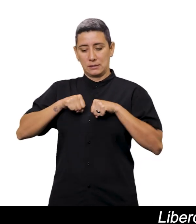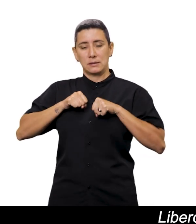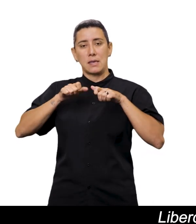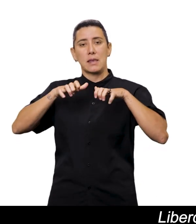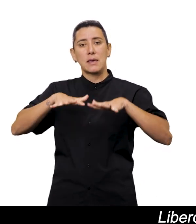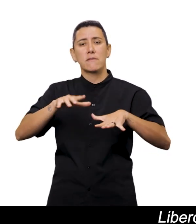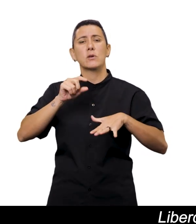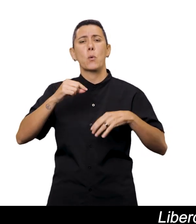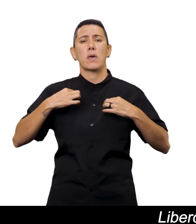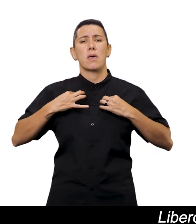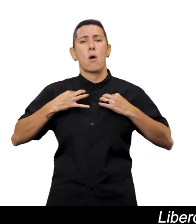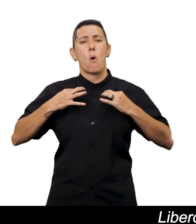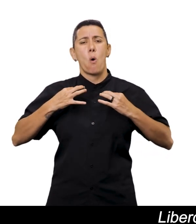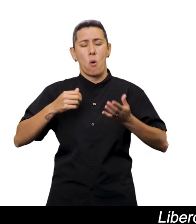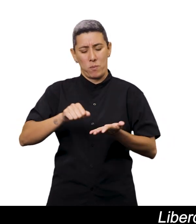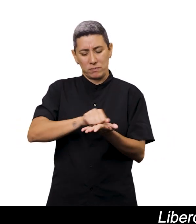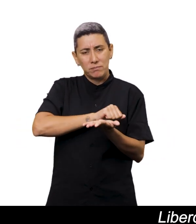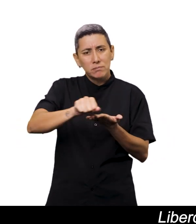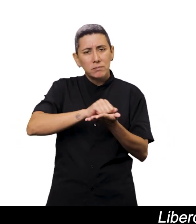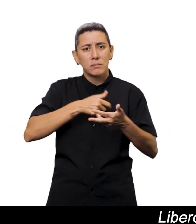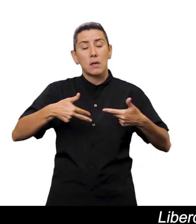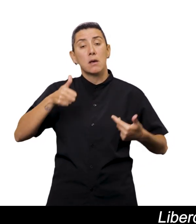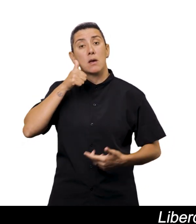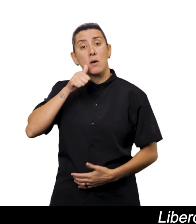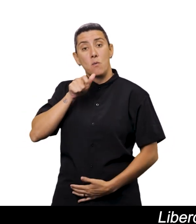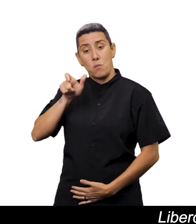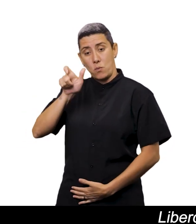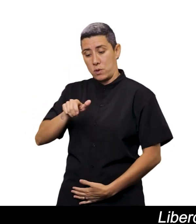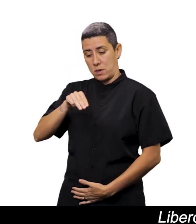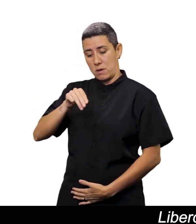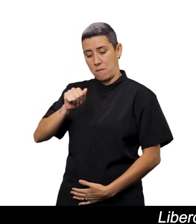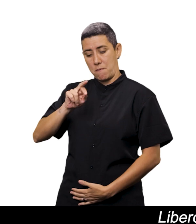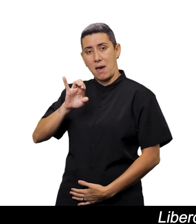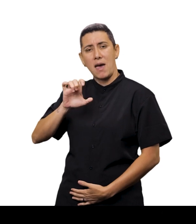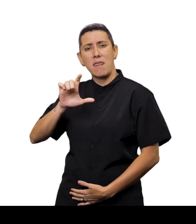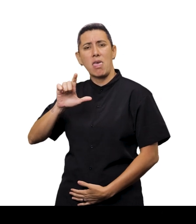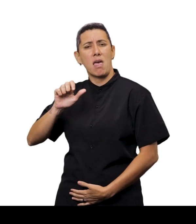as Sensibilidades é uma serigrafia sobre